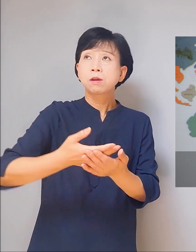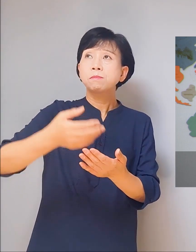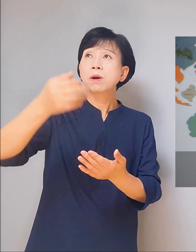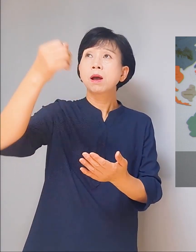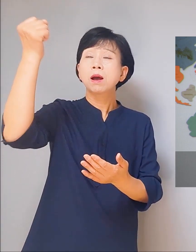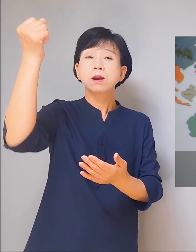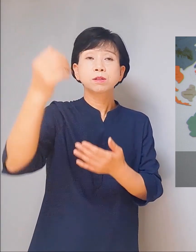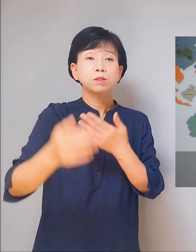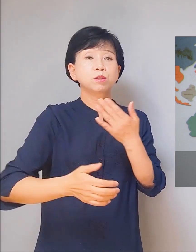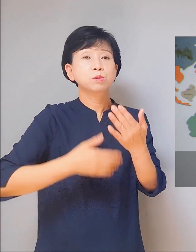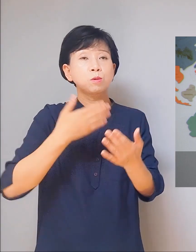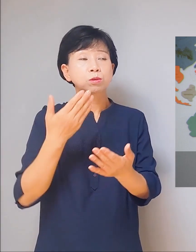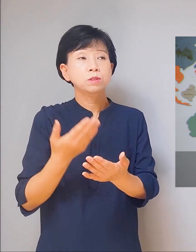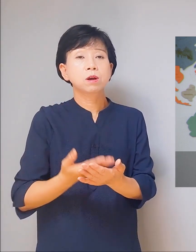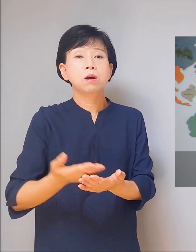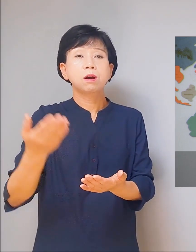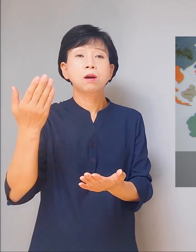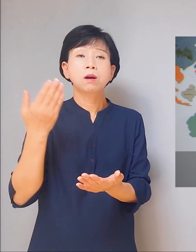받으소서.